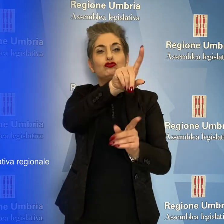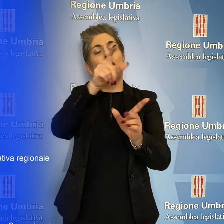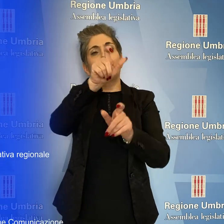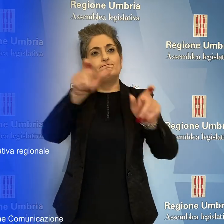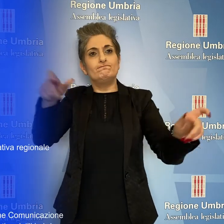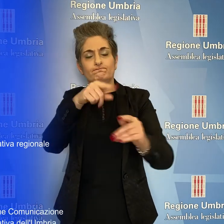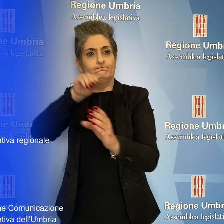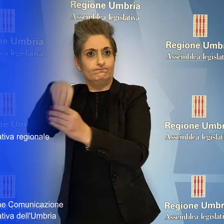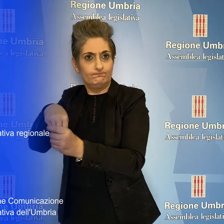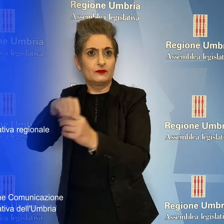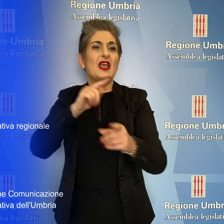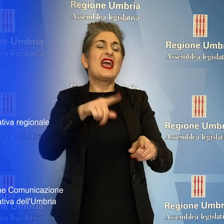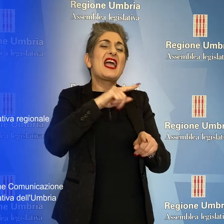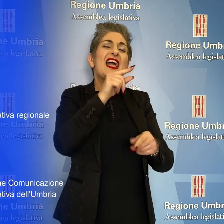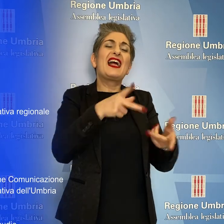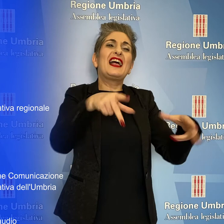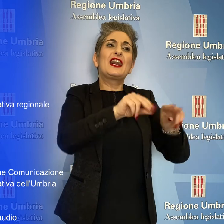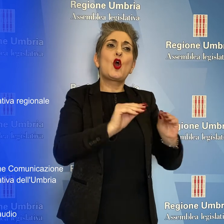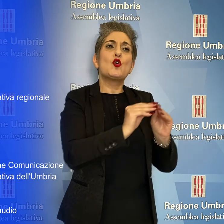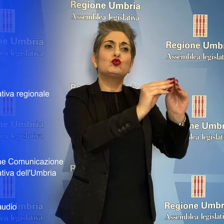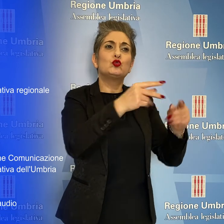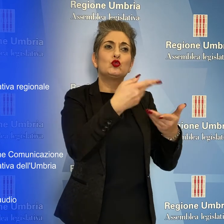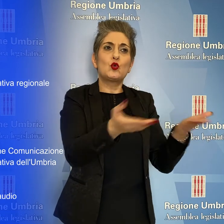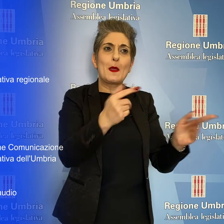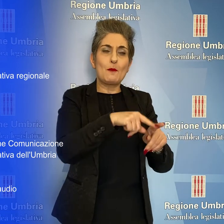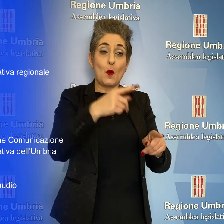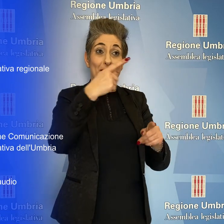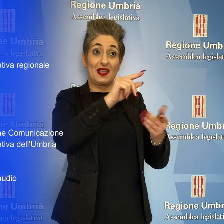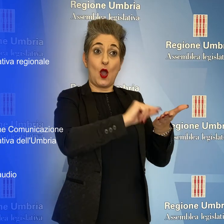ricostruzione pubblica presso gli uffici regionali di Perugia.